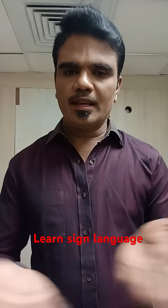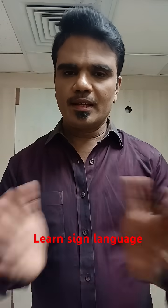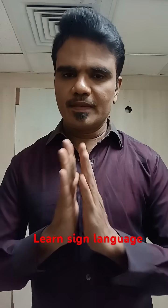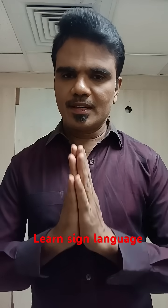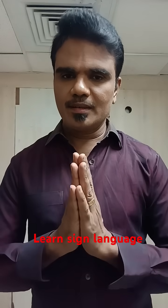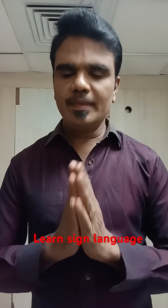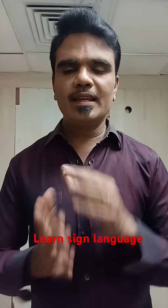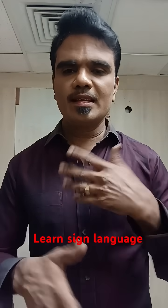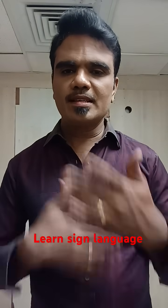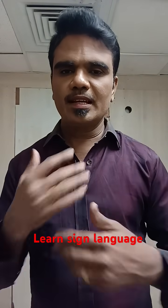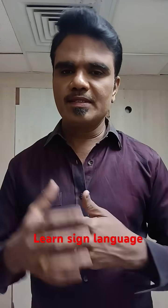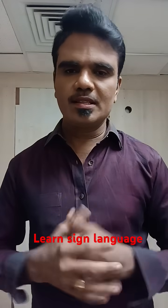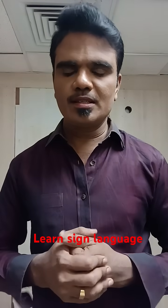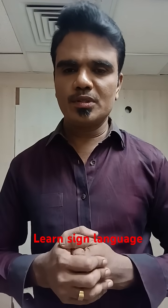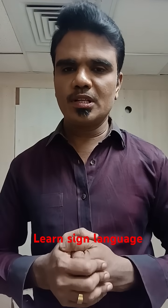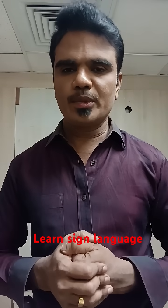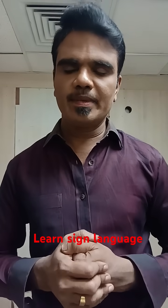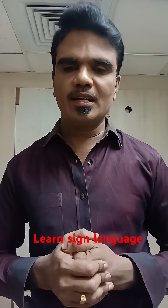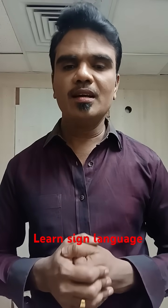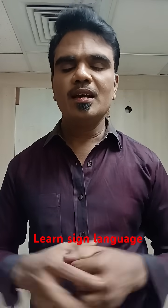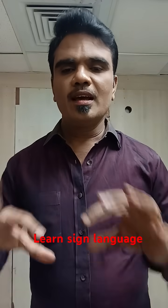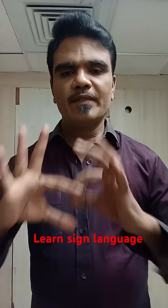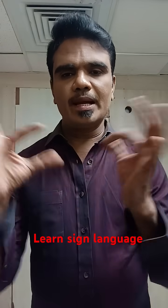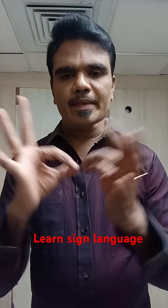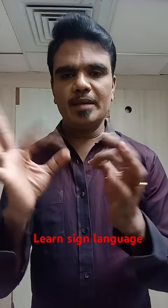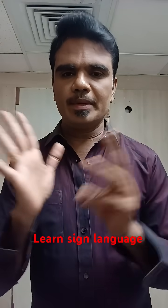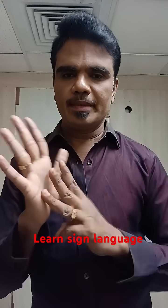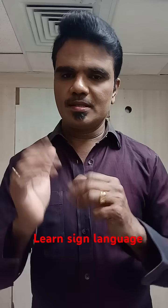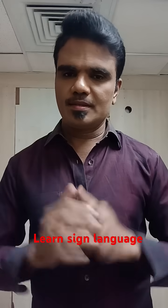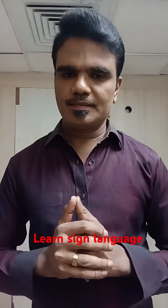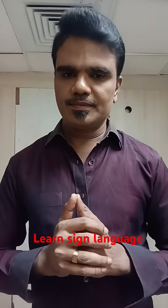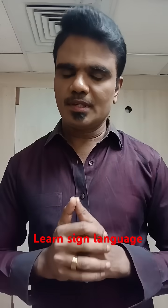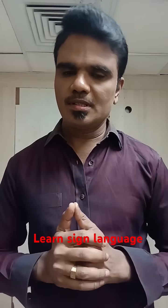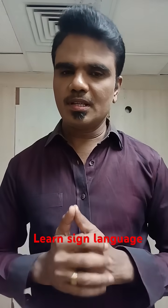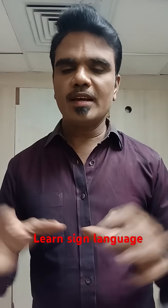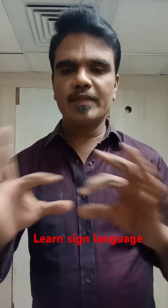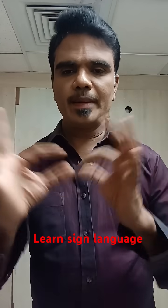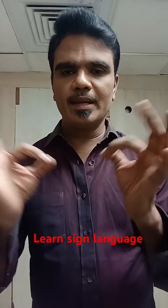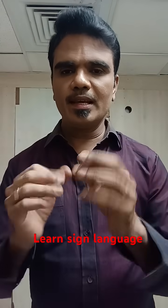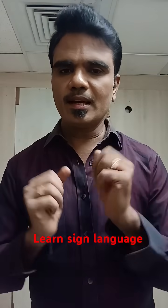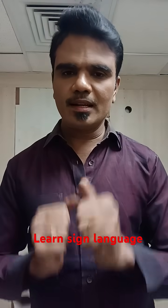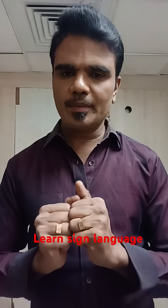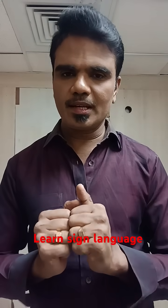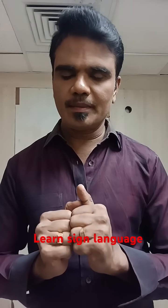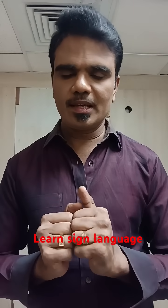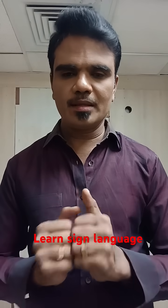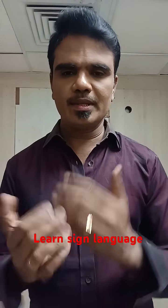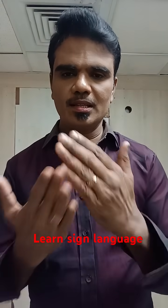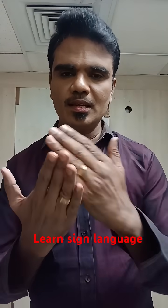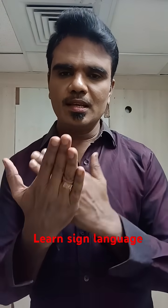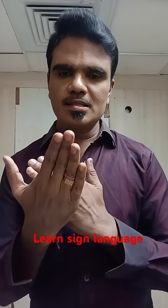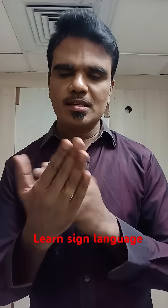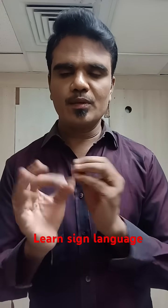எல்லாருக்கும் வணக்கம். இன்றைக்கி சைன் லாங்குவேஜில் என்ன சொல்லித் தரப்போகிறேன் அப்படின்னா, ஃபேமிலி மெம்பர்ஸ். சரிங்களா? ஃபேமிலியில் யாரெல்லாம் இருப்பாங்க அப்படிங்கிறத பற்றி சின்னதாக உங்களுக்கு